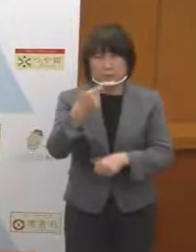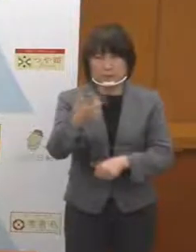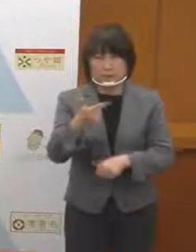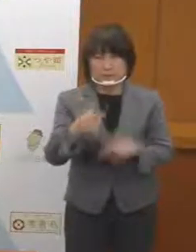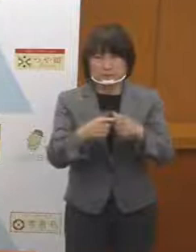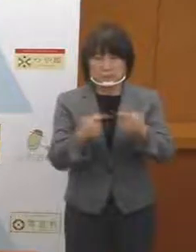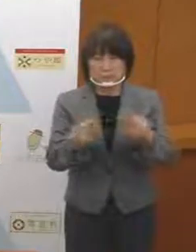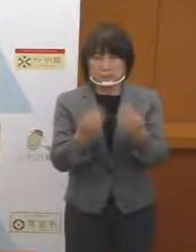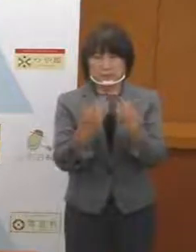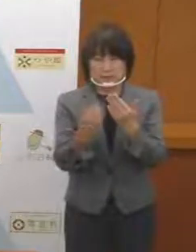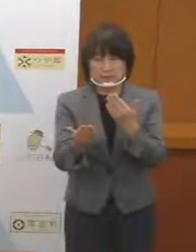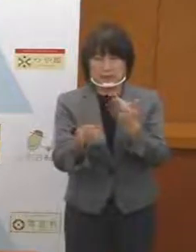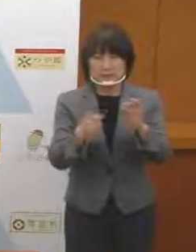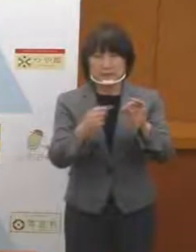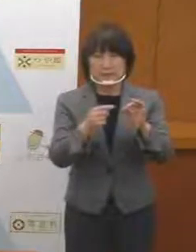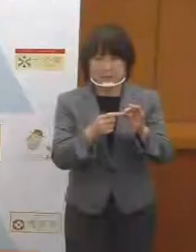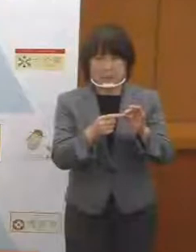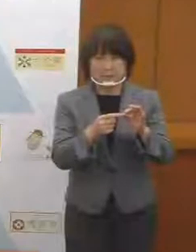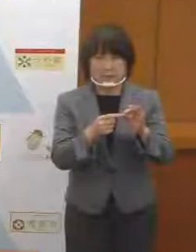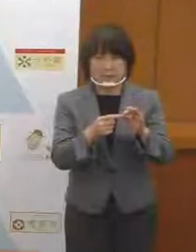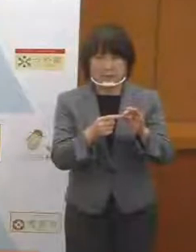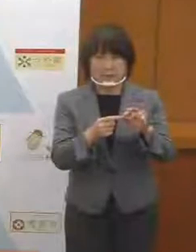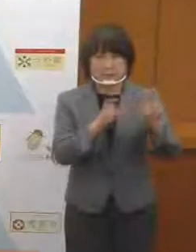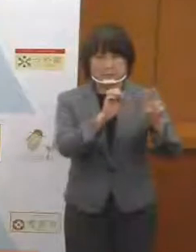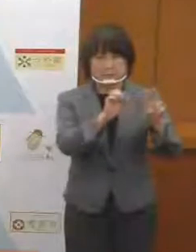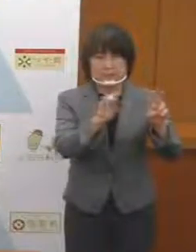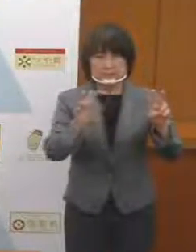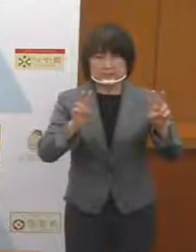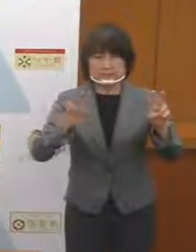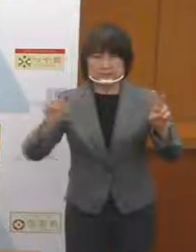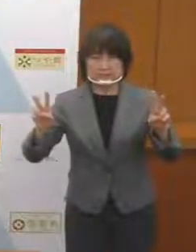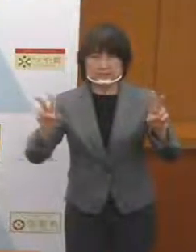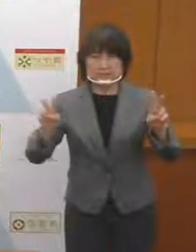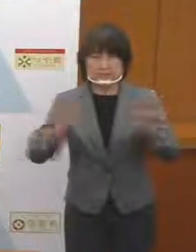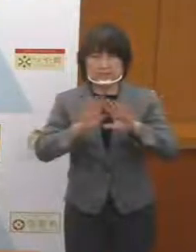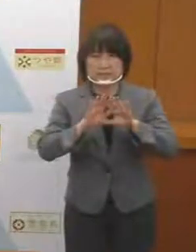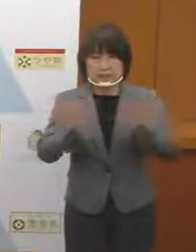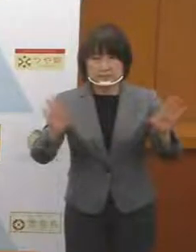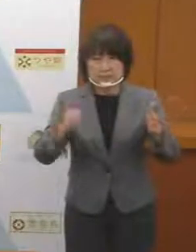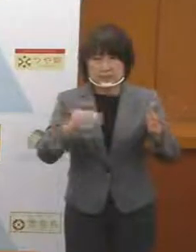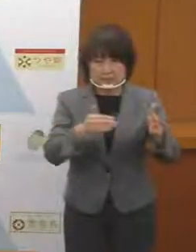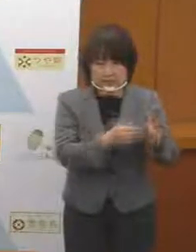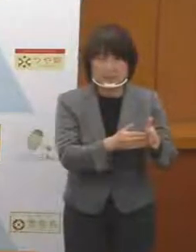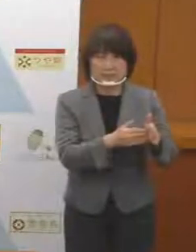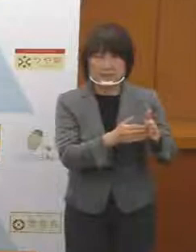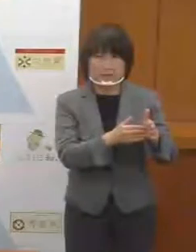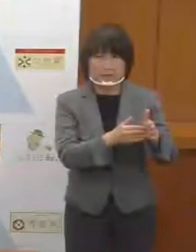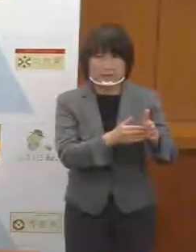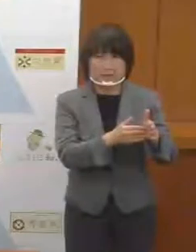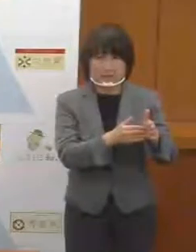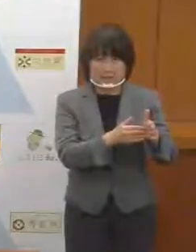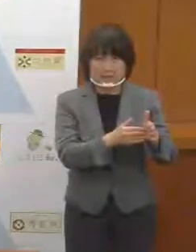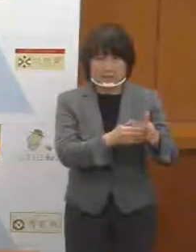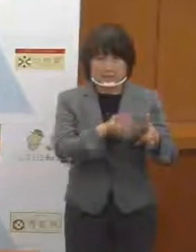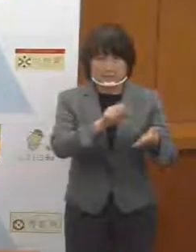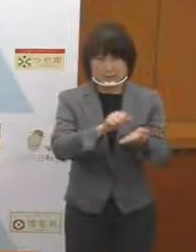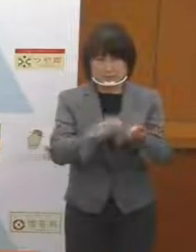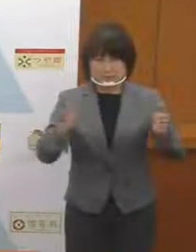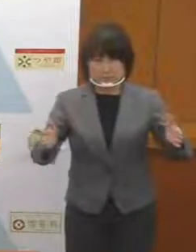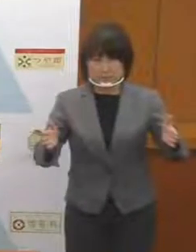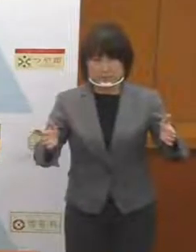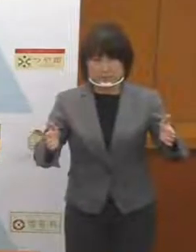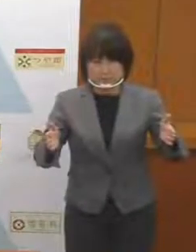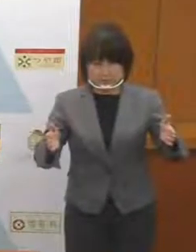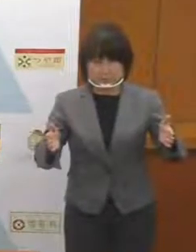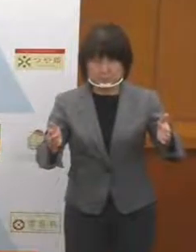の日全国大会山形20202回債まであと30日となり